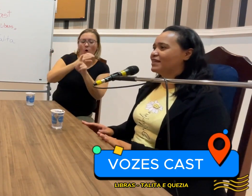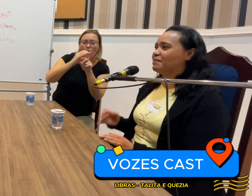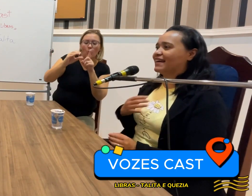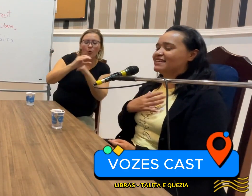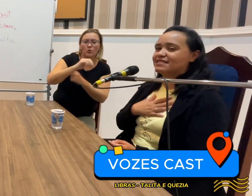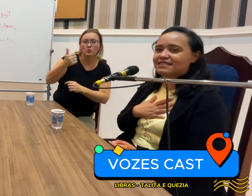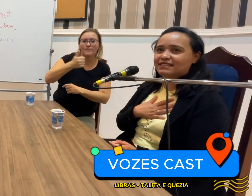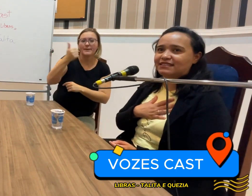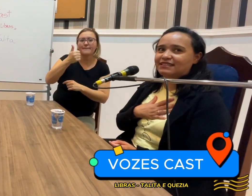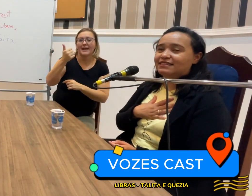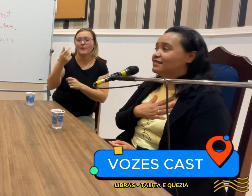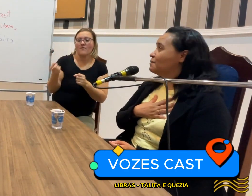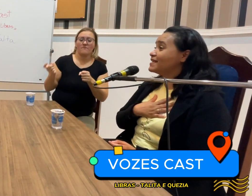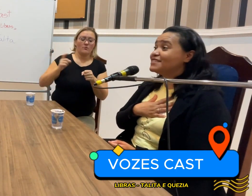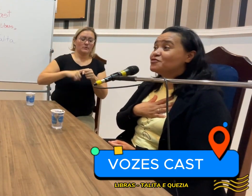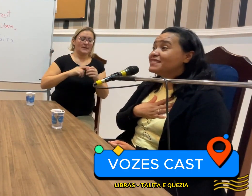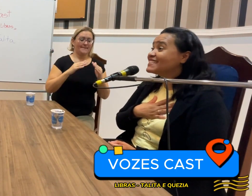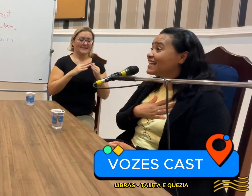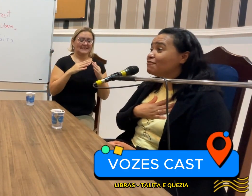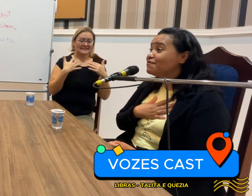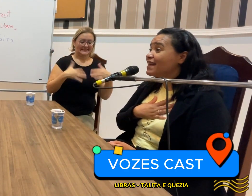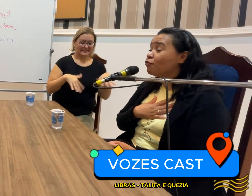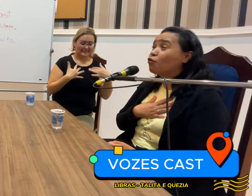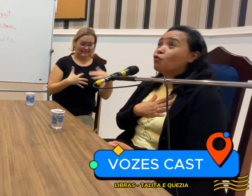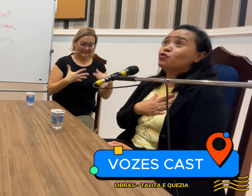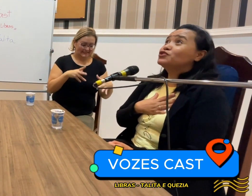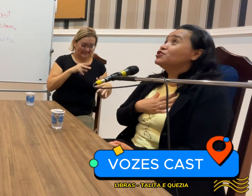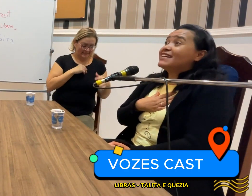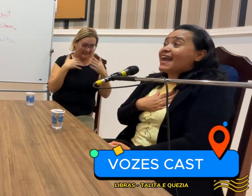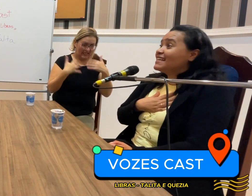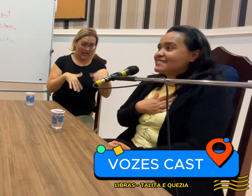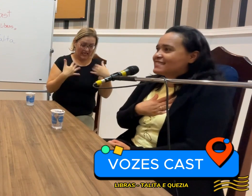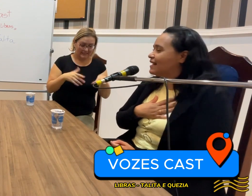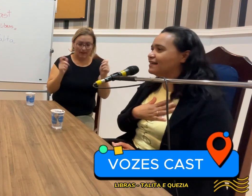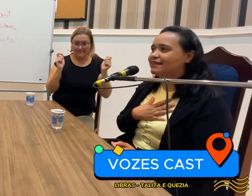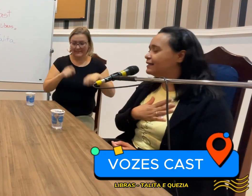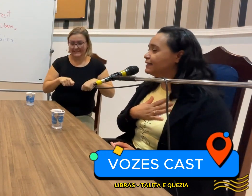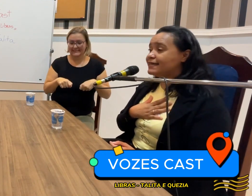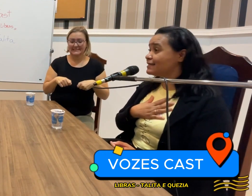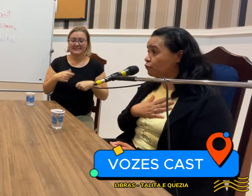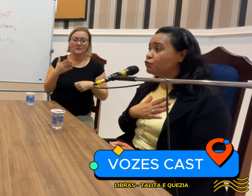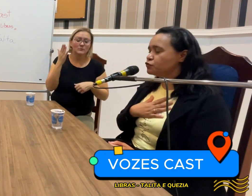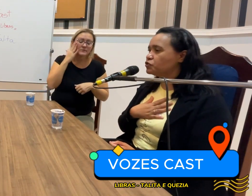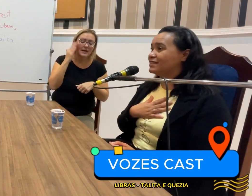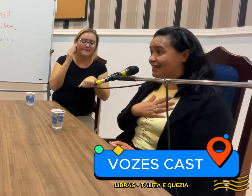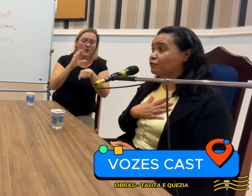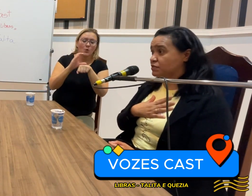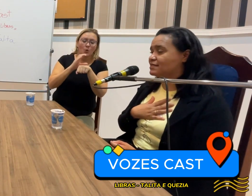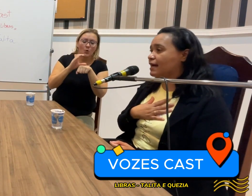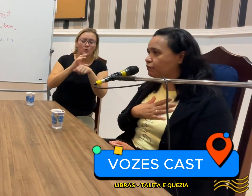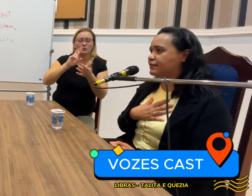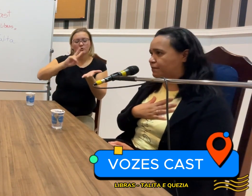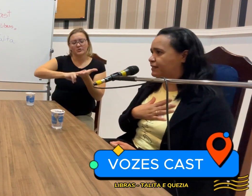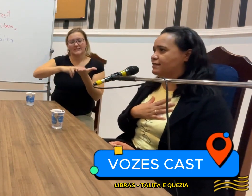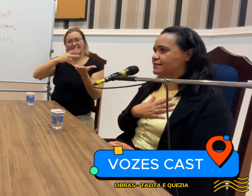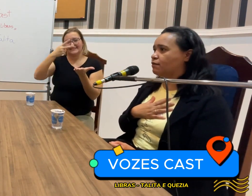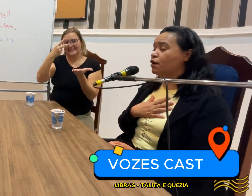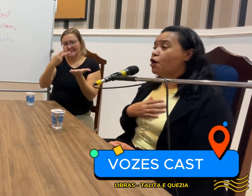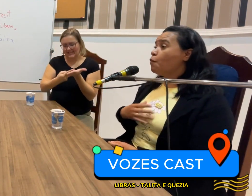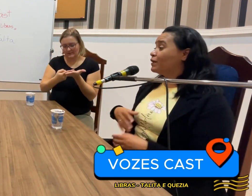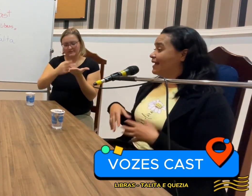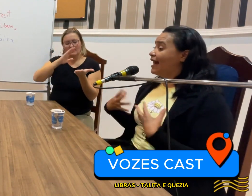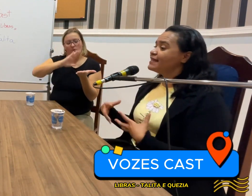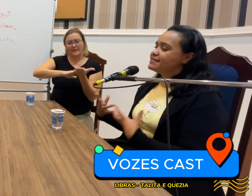interpretei, voltei para casa assim, preciso me inscrever com urgência nesse curso de tradução e